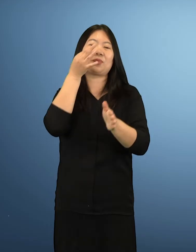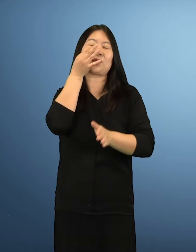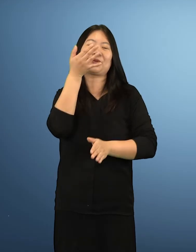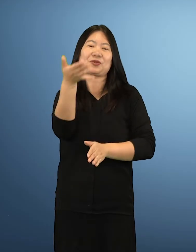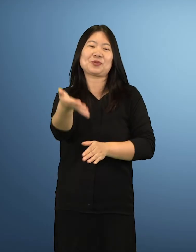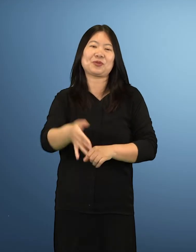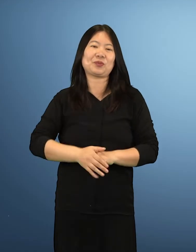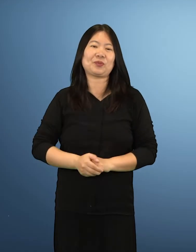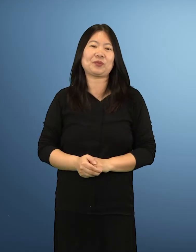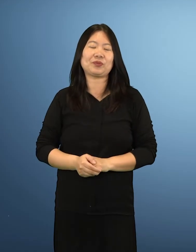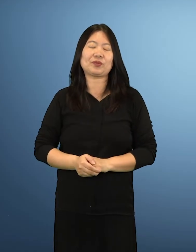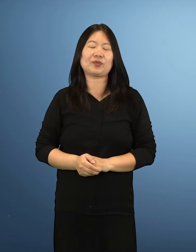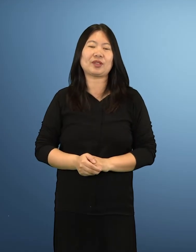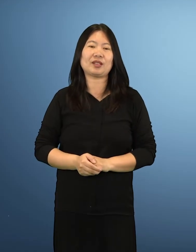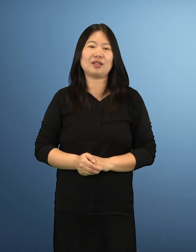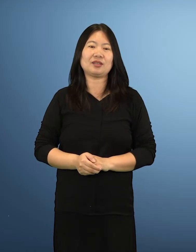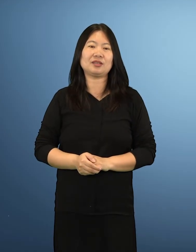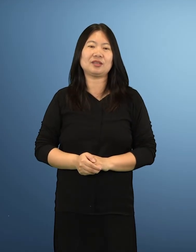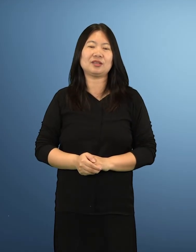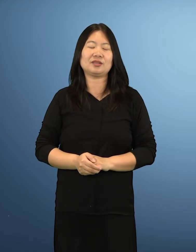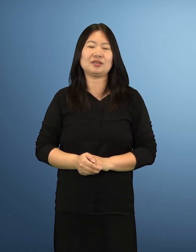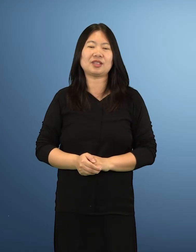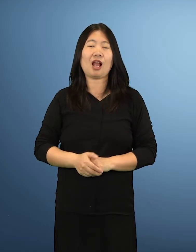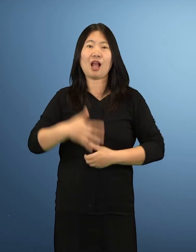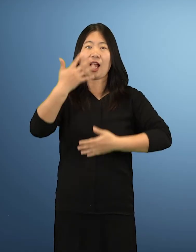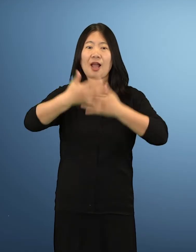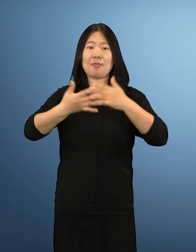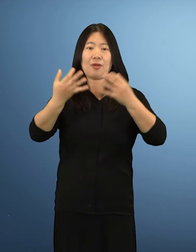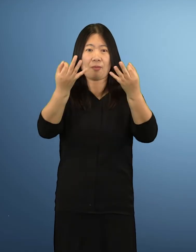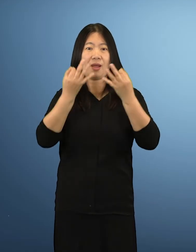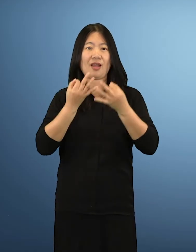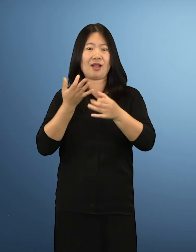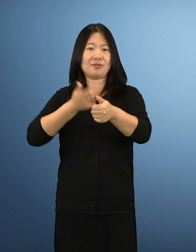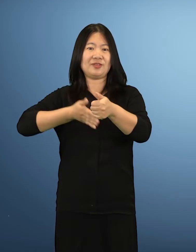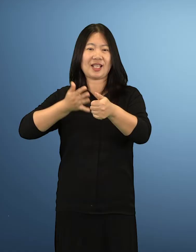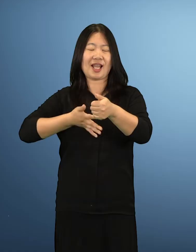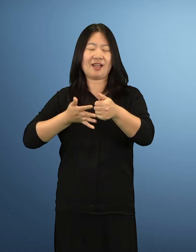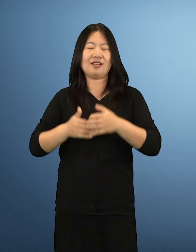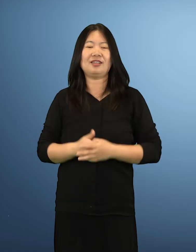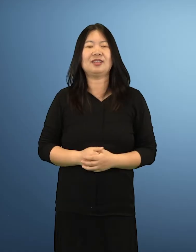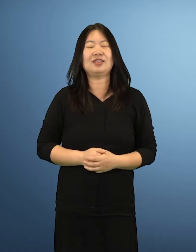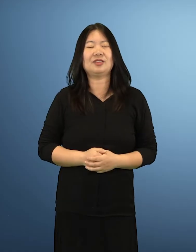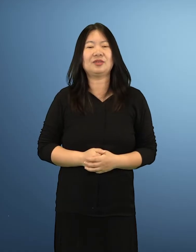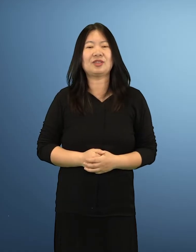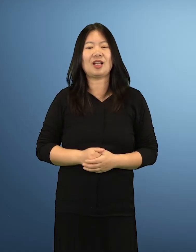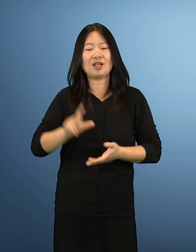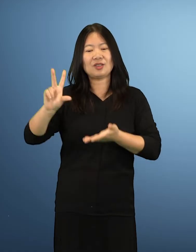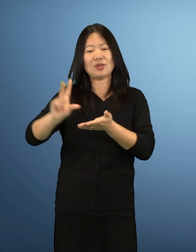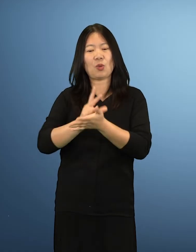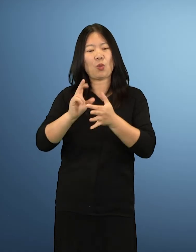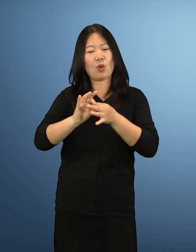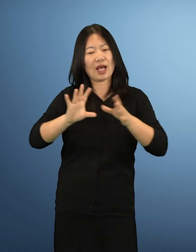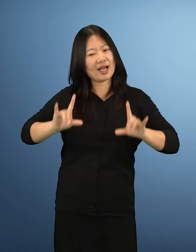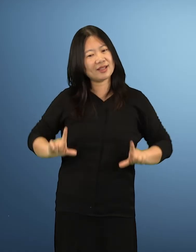있어요. 그러니까 자, 여러분 화면을 좀 봐주세요. 여호와의 날은